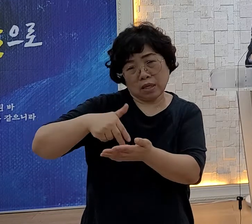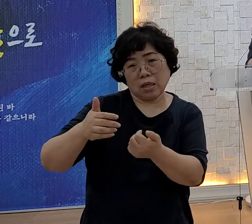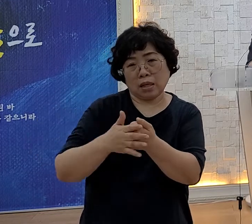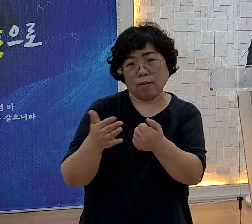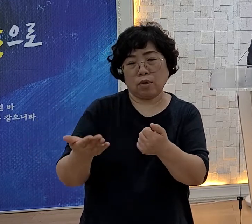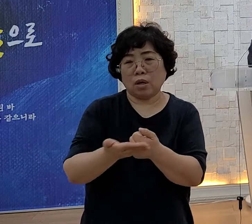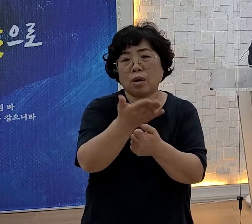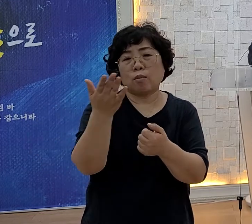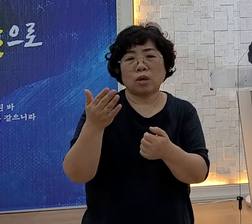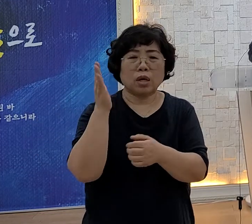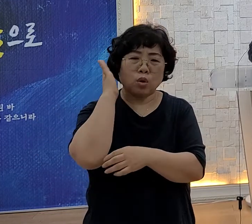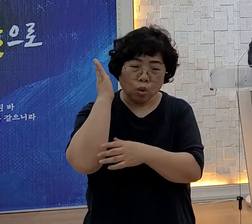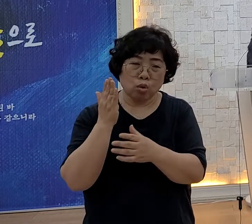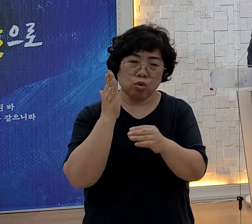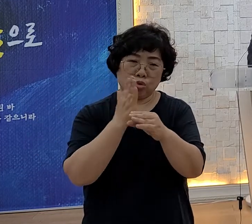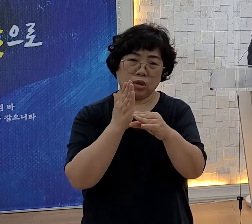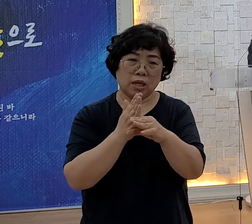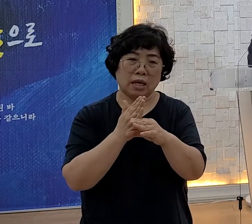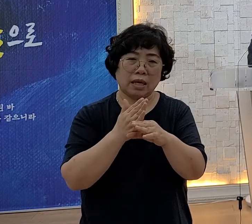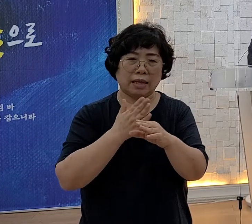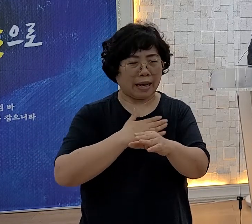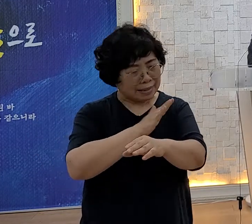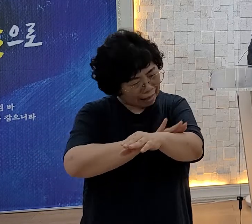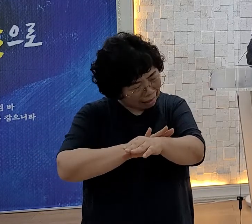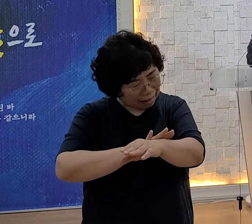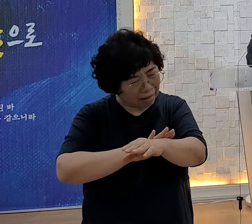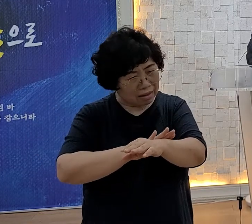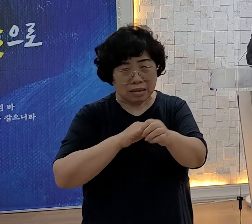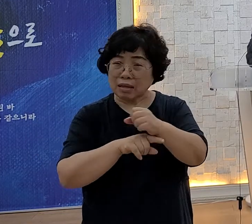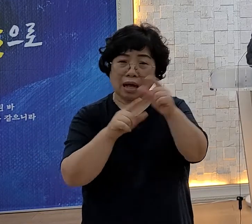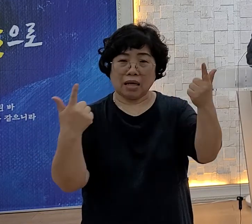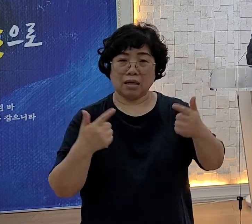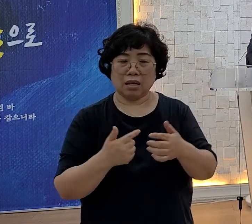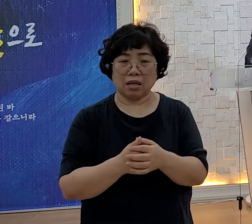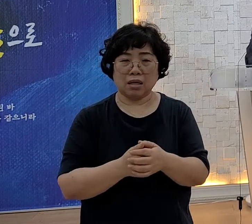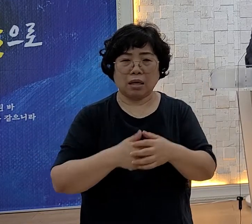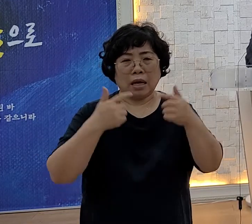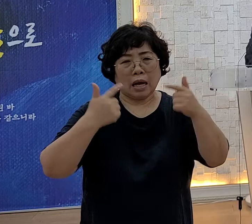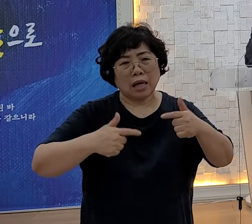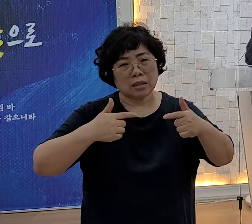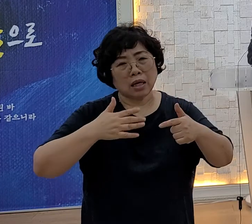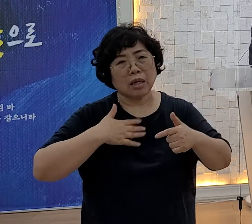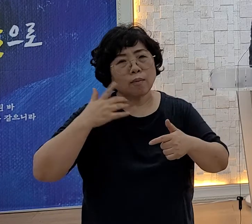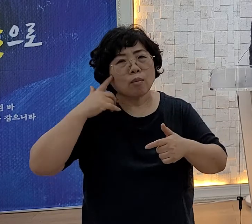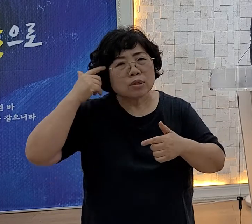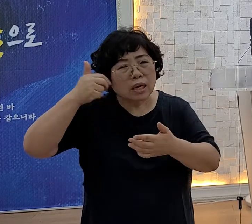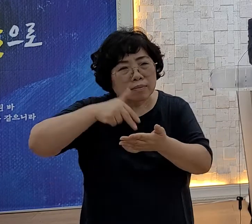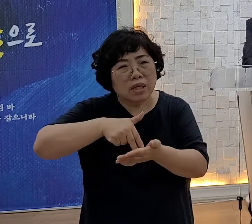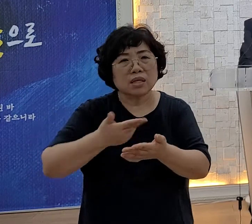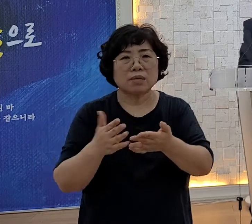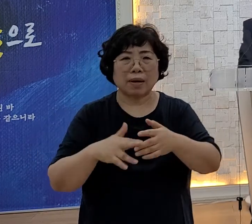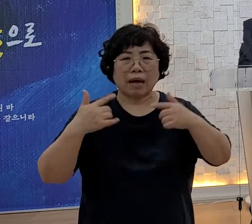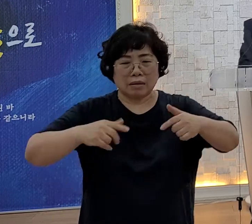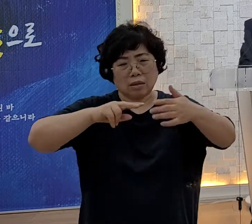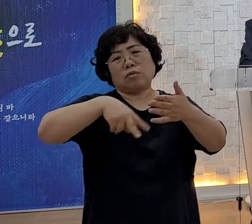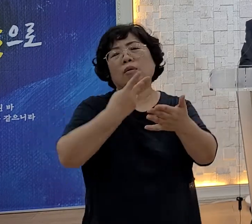또 그 문제 앞에 넘어지고 또 후회하고 또 가다듬고 또 서고 또 처음부터